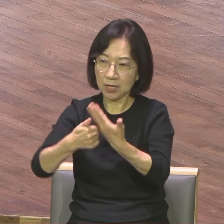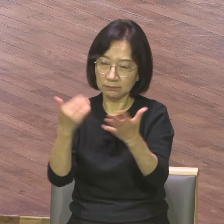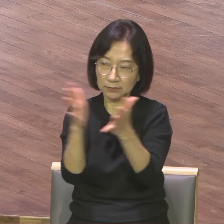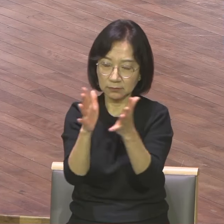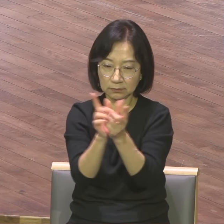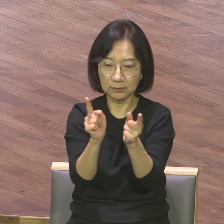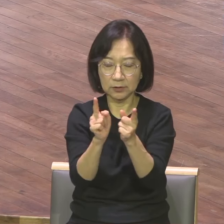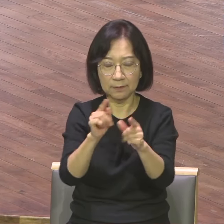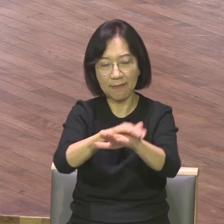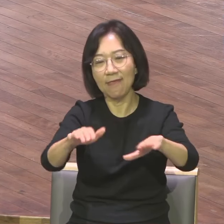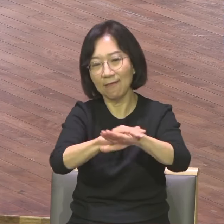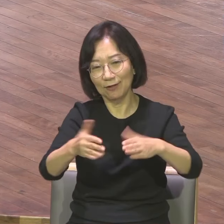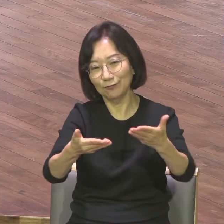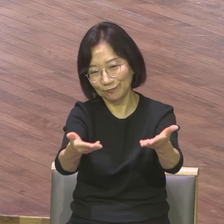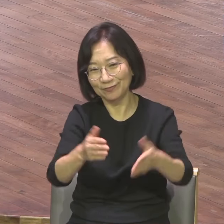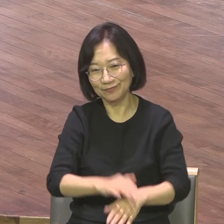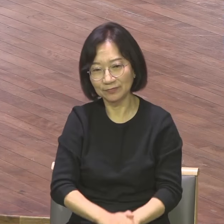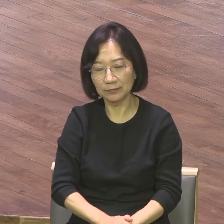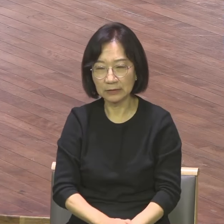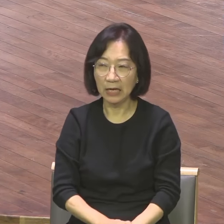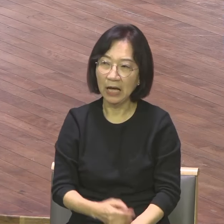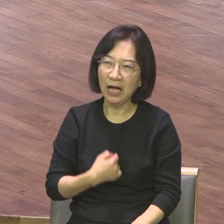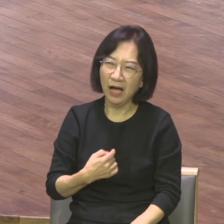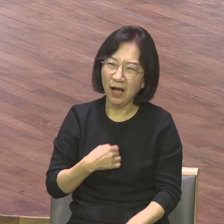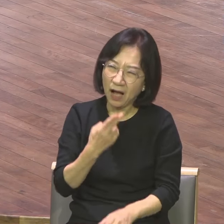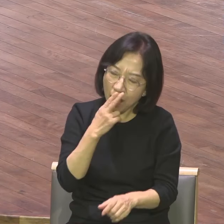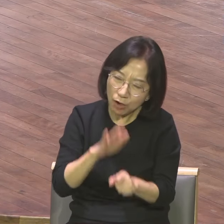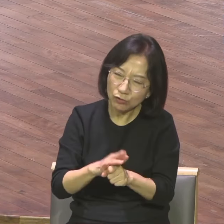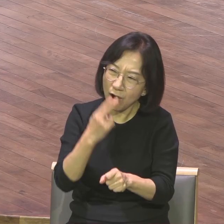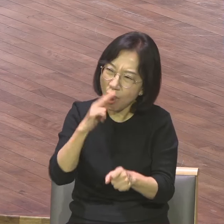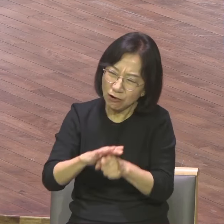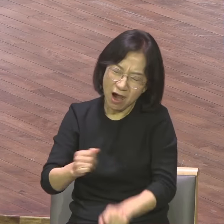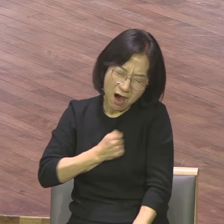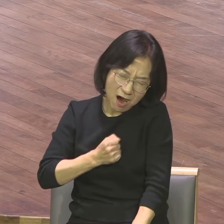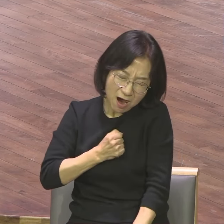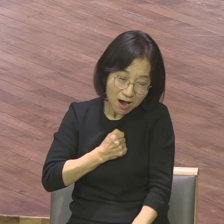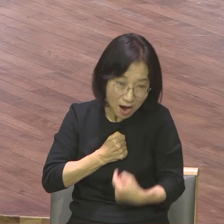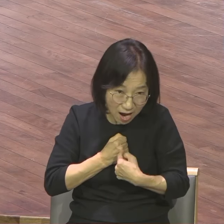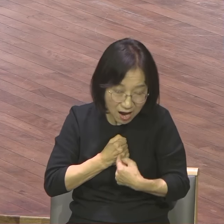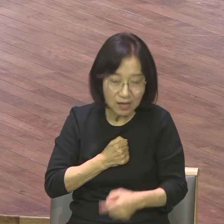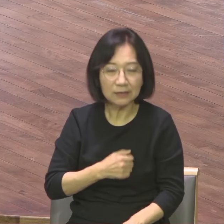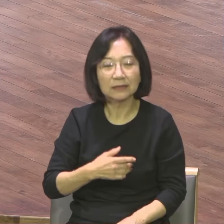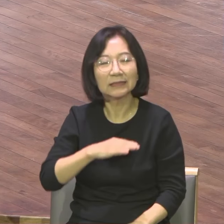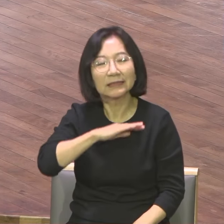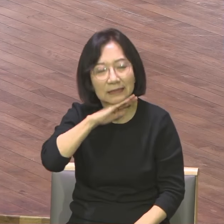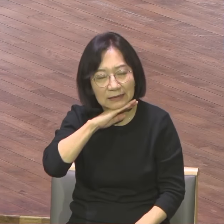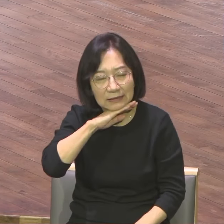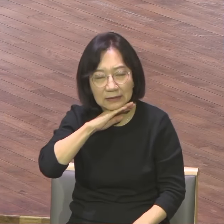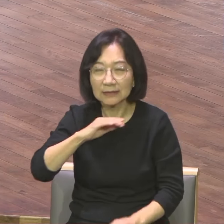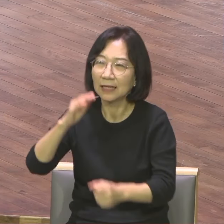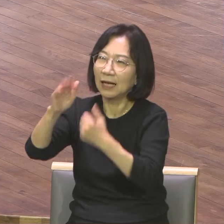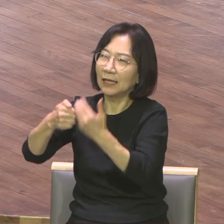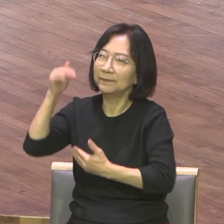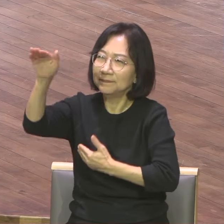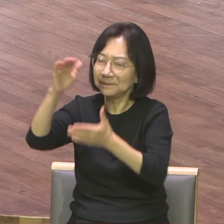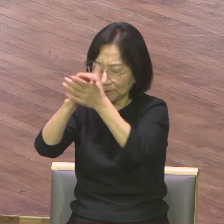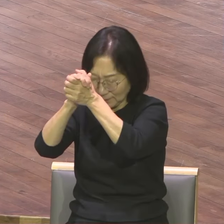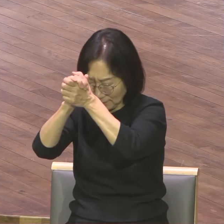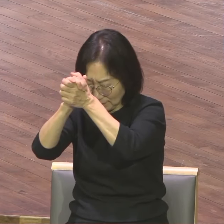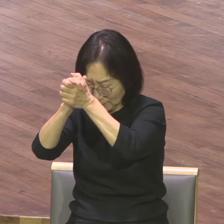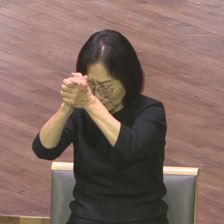것입니다. 억울합니까? 답답합니까? 기다리세요. 하나님 앞에 기도하고 깨어 기다려 보시기